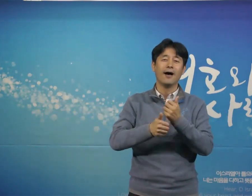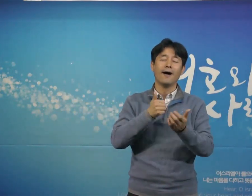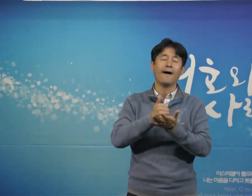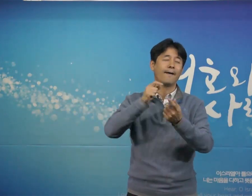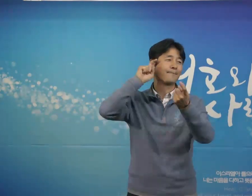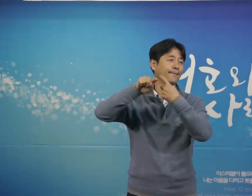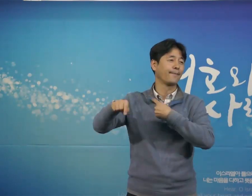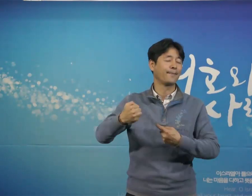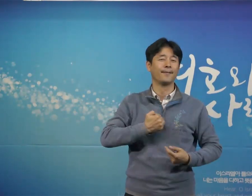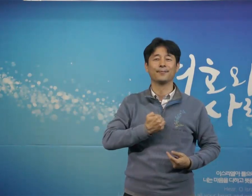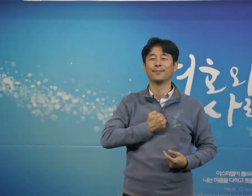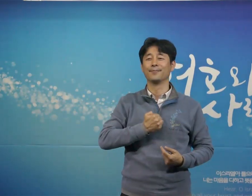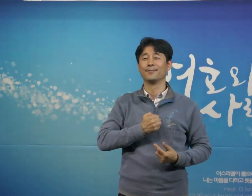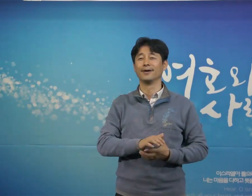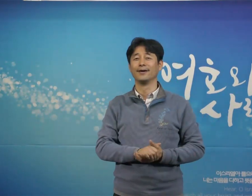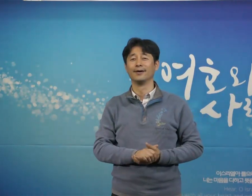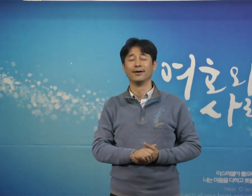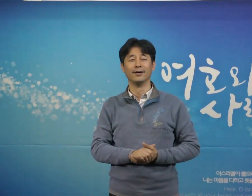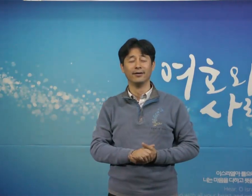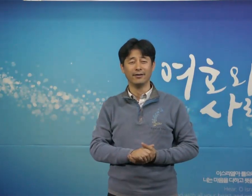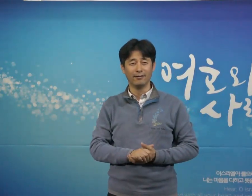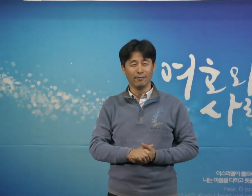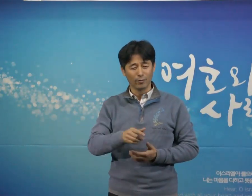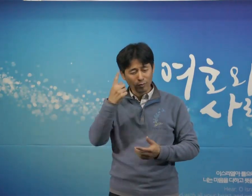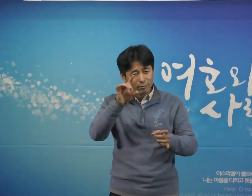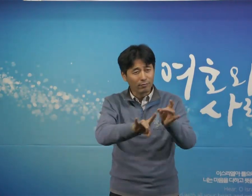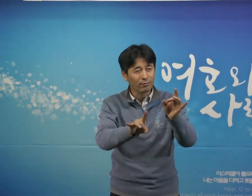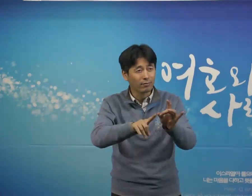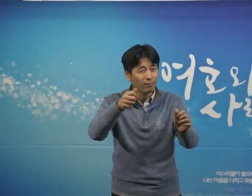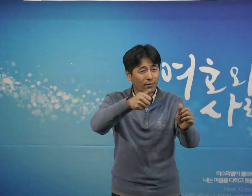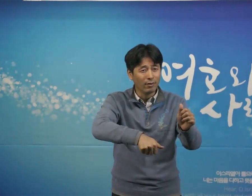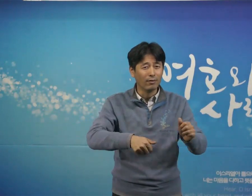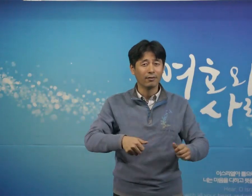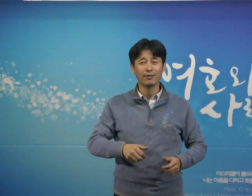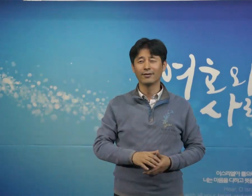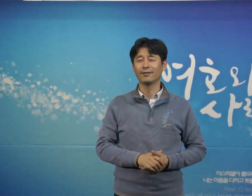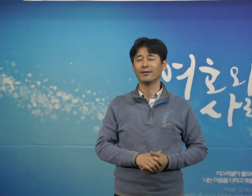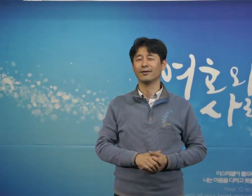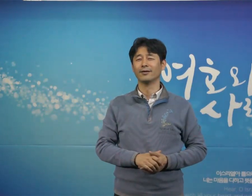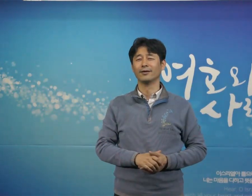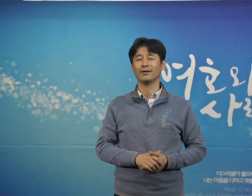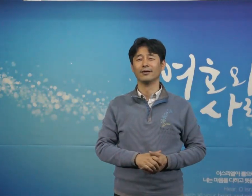모습들을 보이게 됩니다. 하나님은 그러한 모습들을 보면서 왜 우상에게 절하는가?